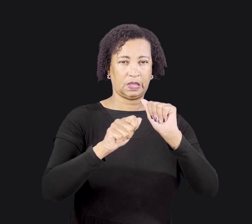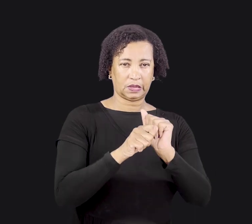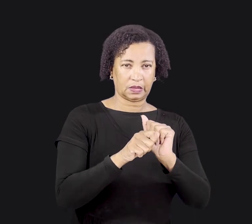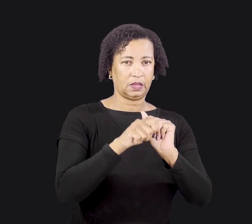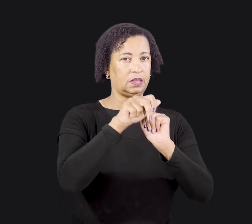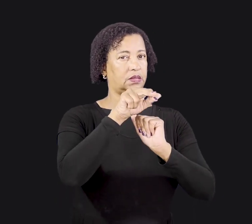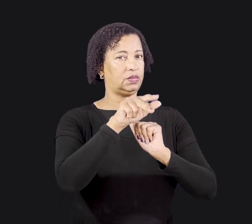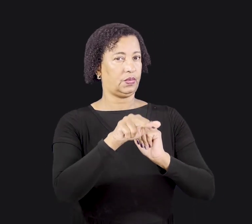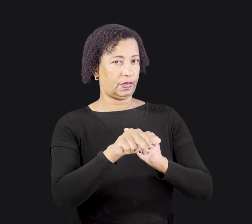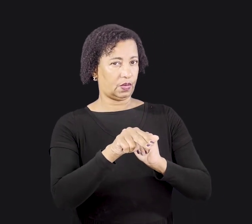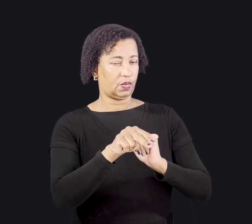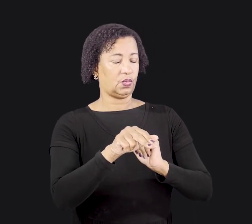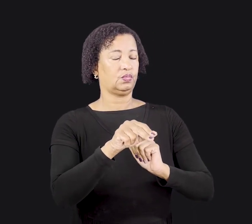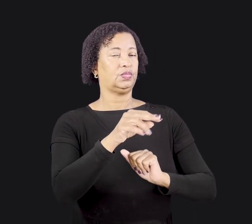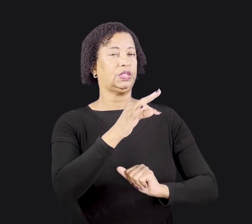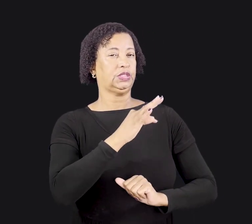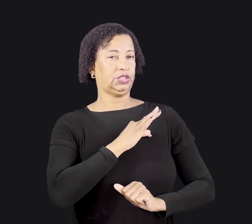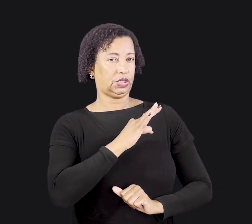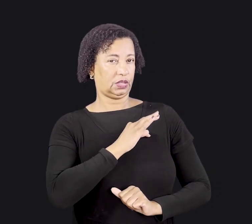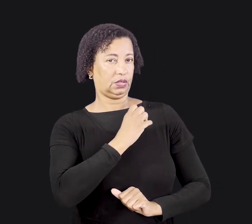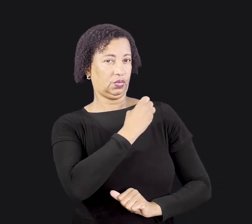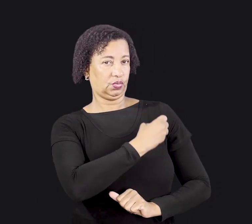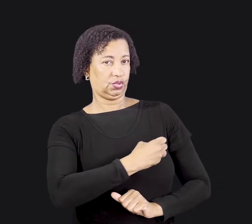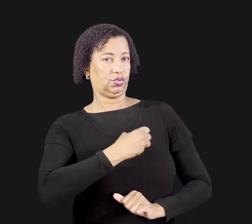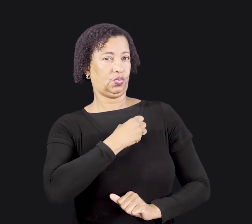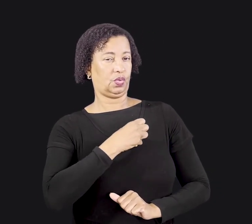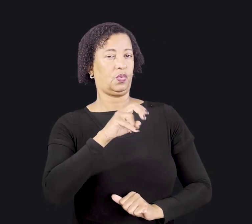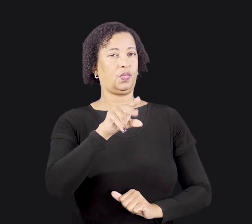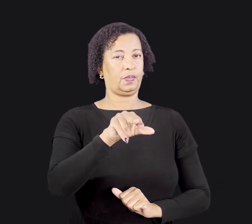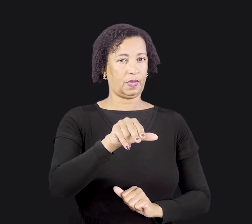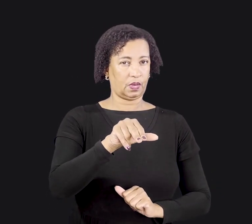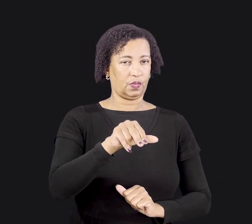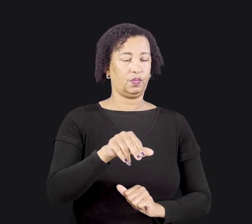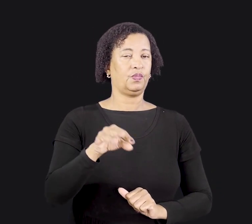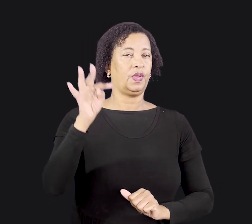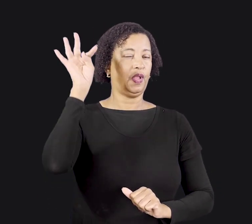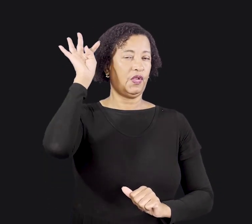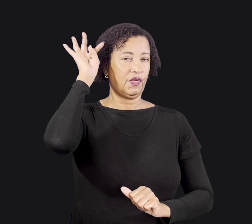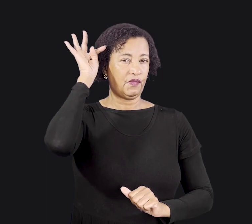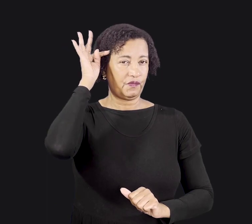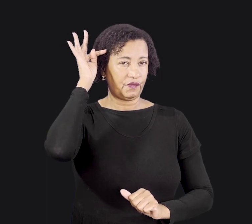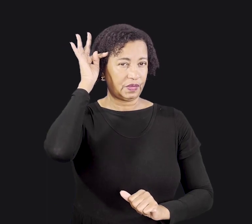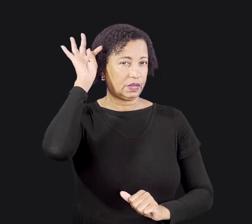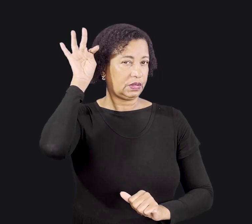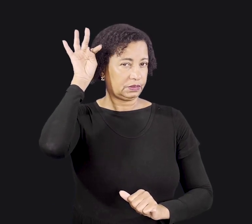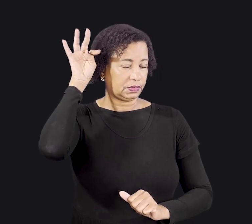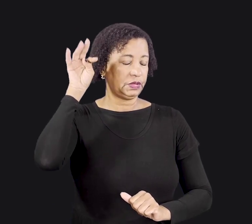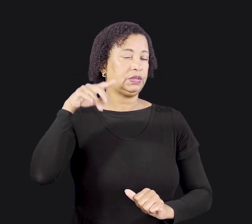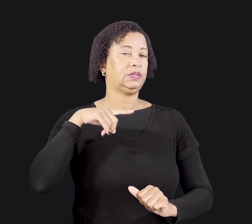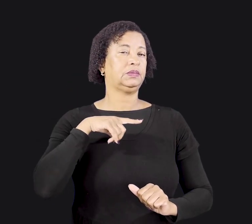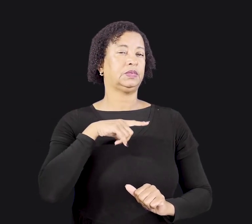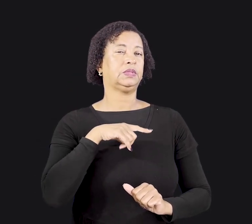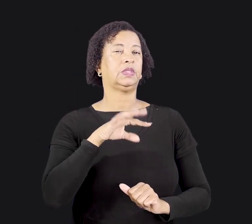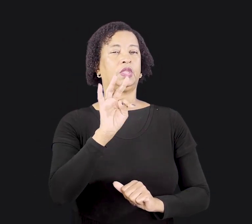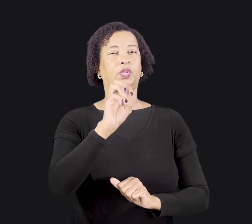irmão. Tiago, filho de Zebedeu, e João, seu irmão. Filipe e Bartolomeu. Tomé e Mateus, o